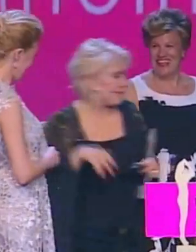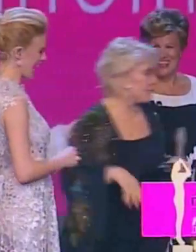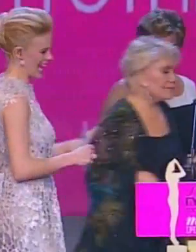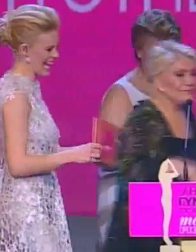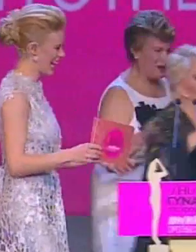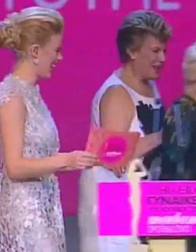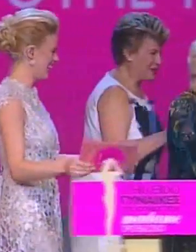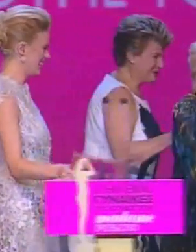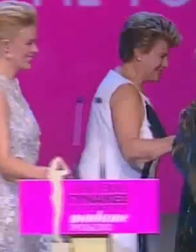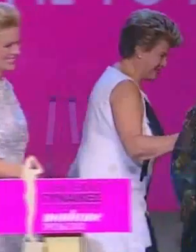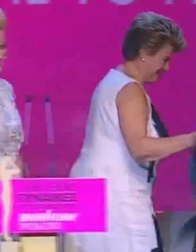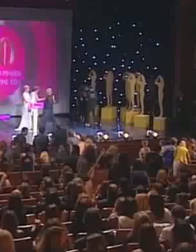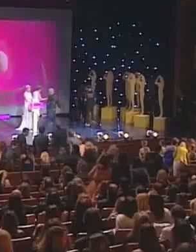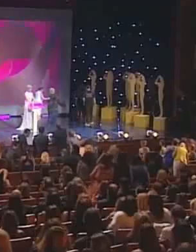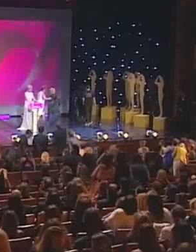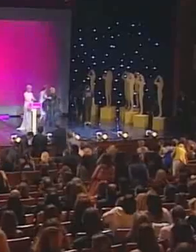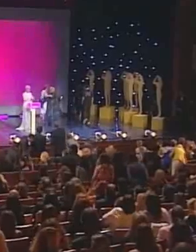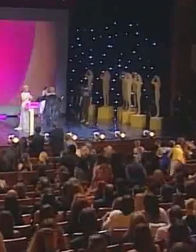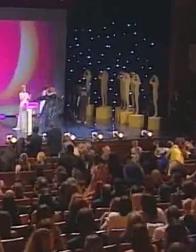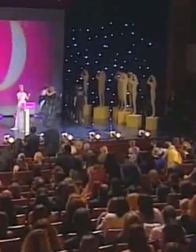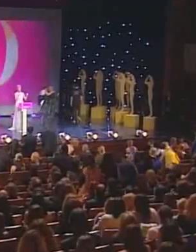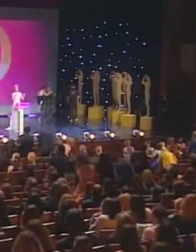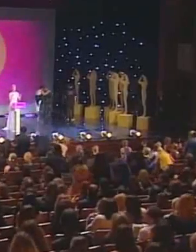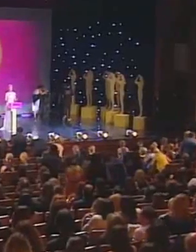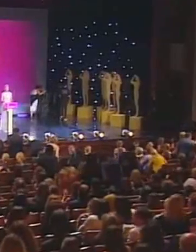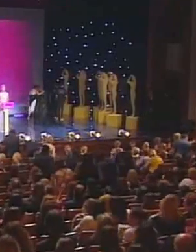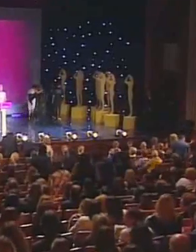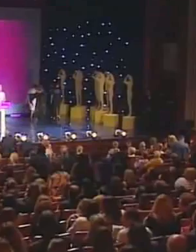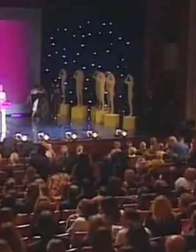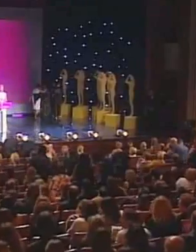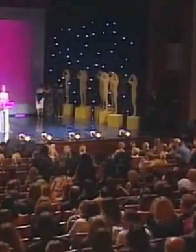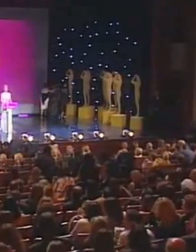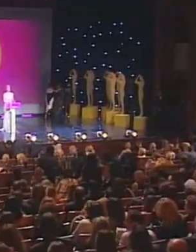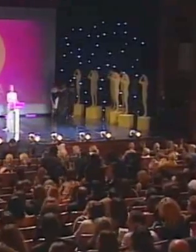Σε ευχαριστώ πολύ. Αχ, μάλιστα.